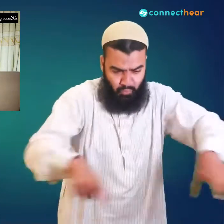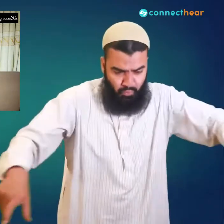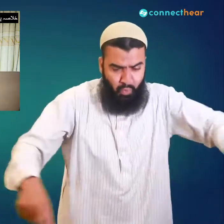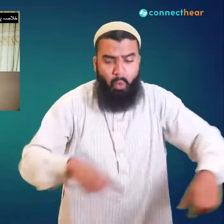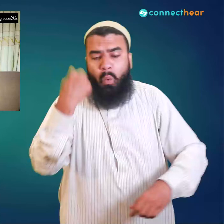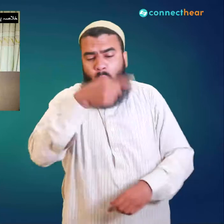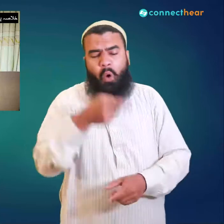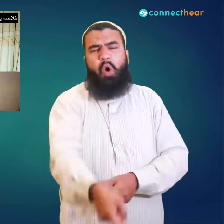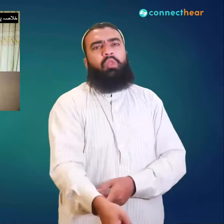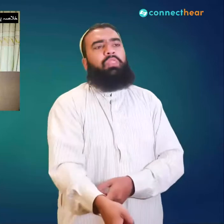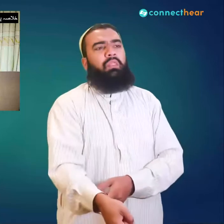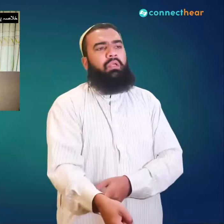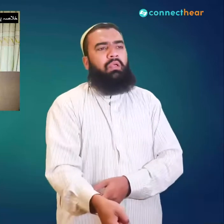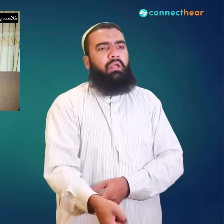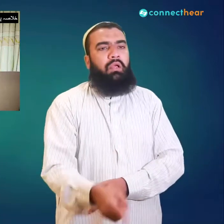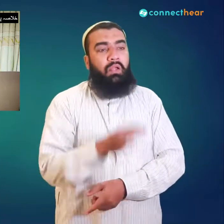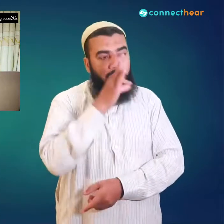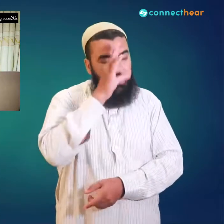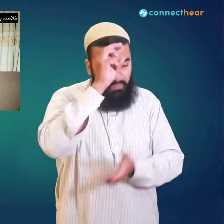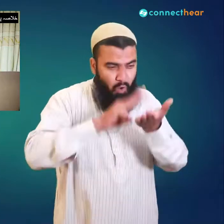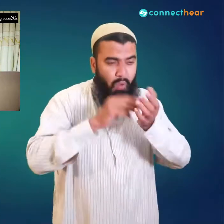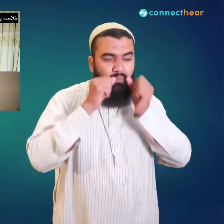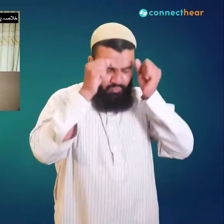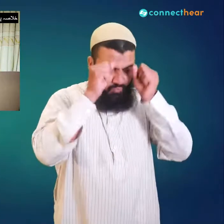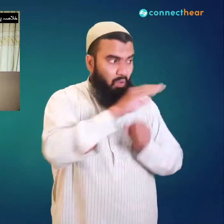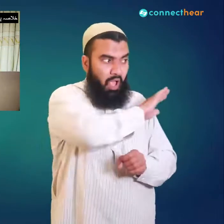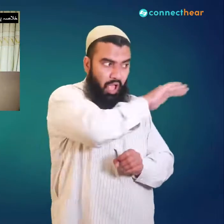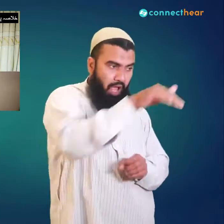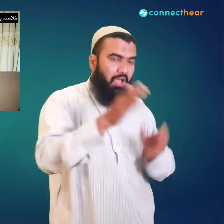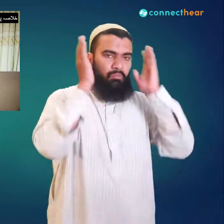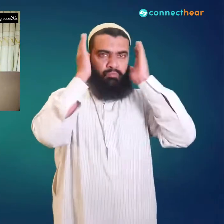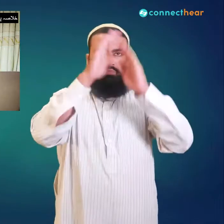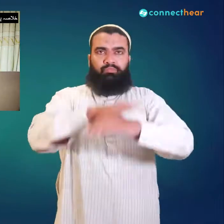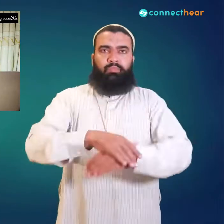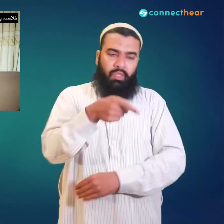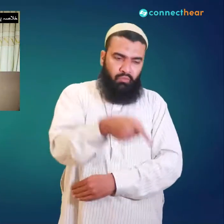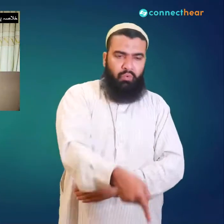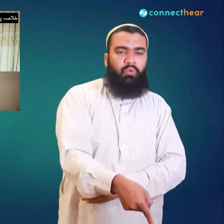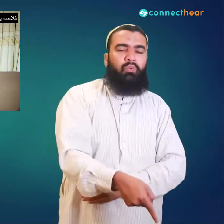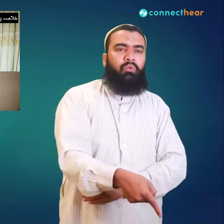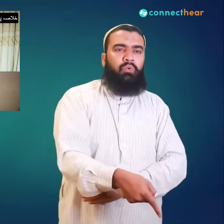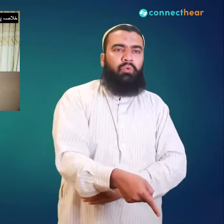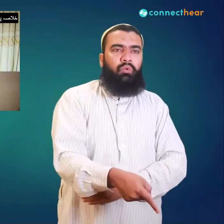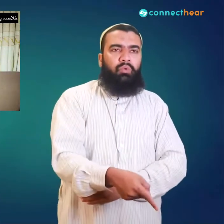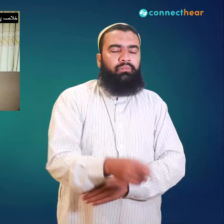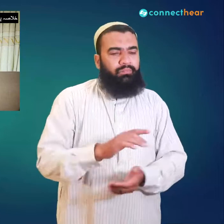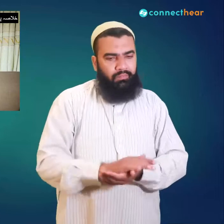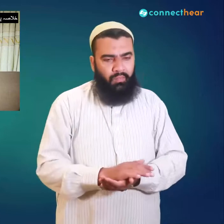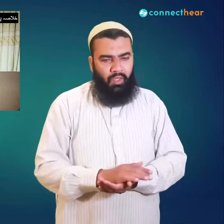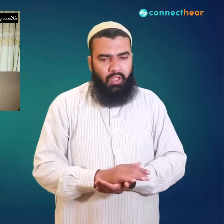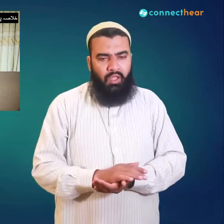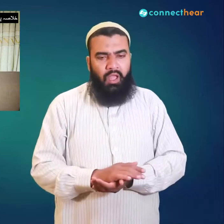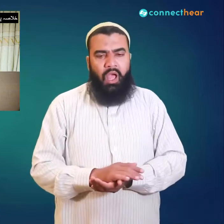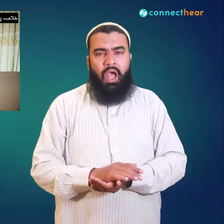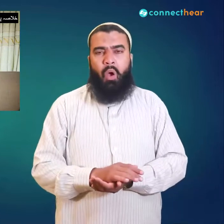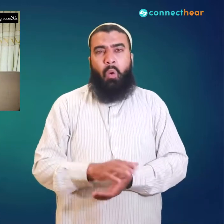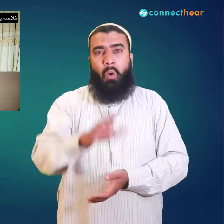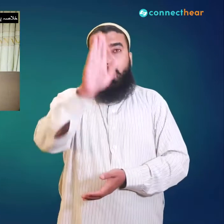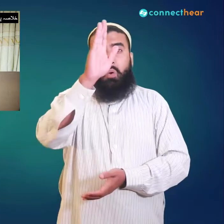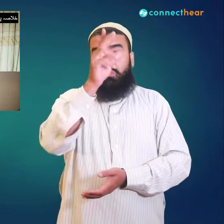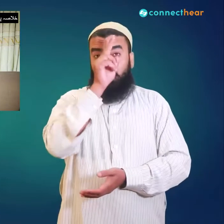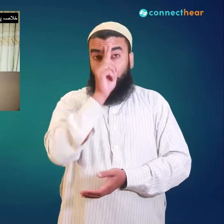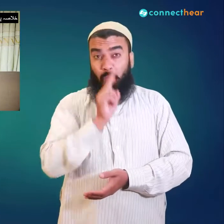بیٹا جس کا نام عبداللہ آتا ہے، وہ مسلمان تھا اور مخلص صحابی تھا۔ آپ صلی اللہ علیہ وسلم کے پاس